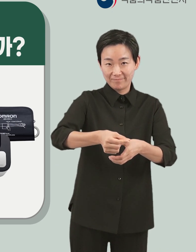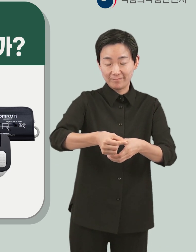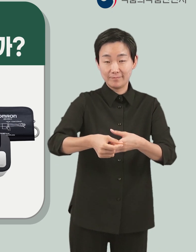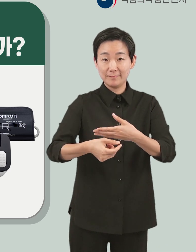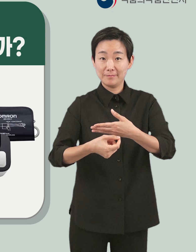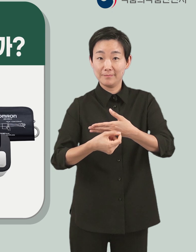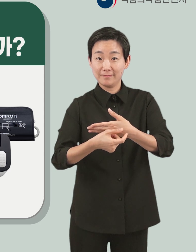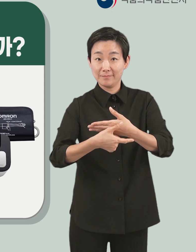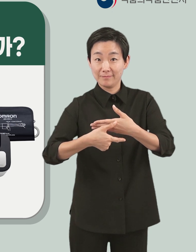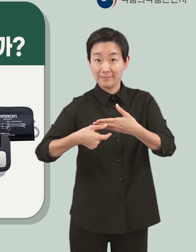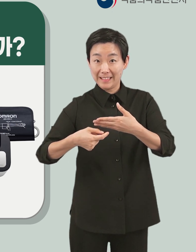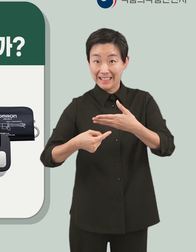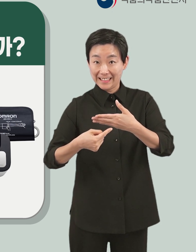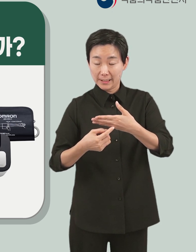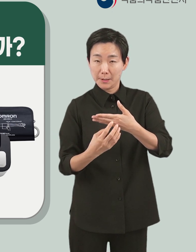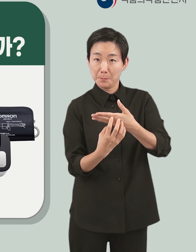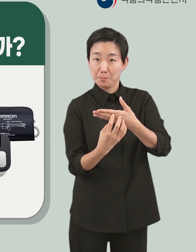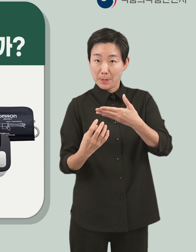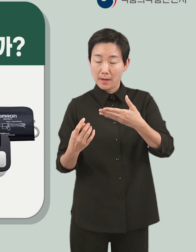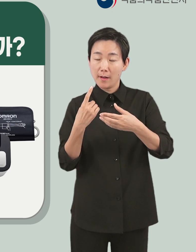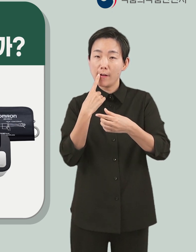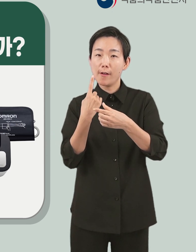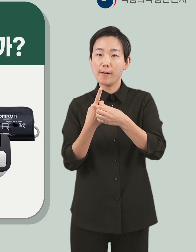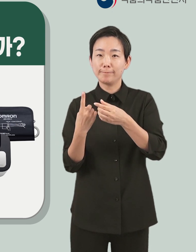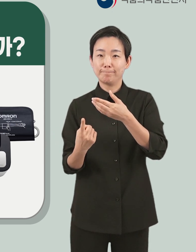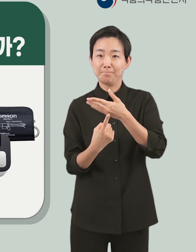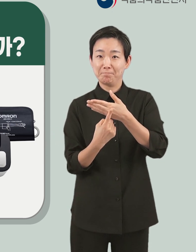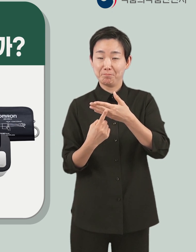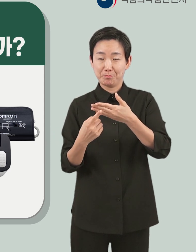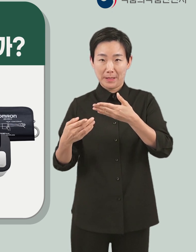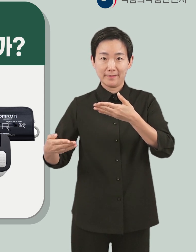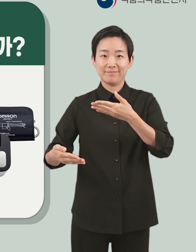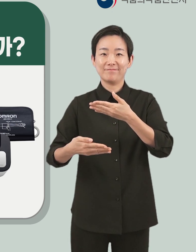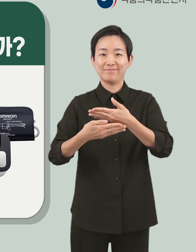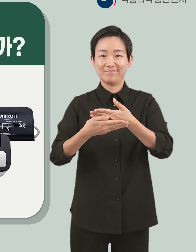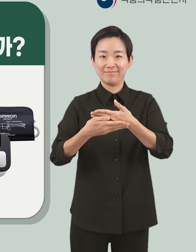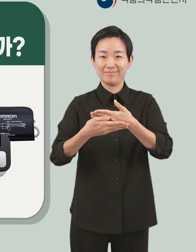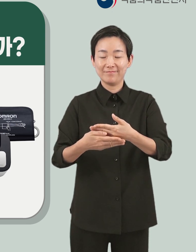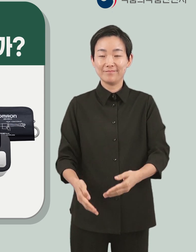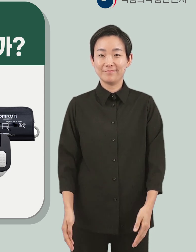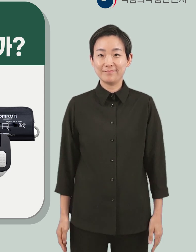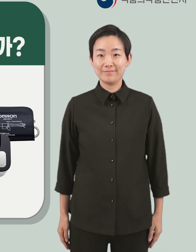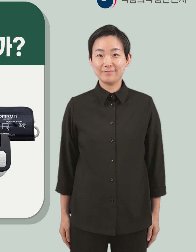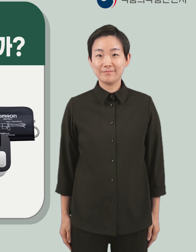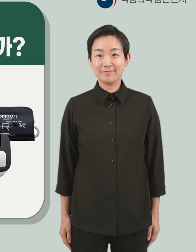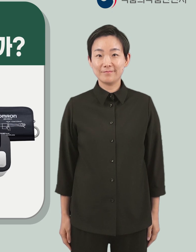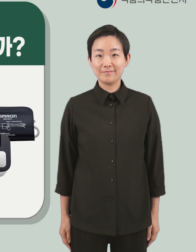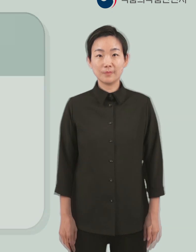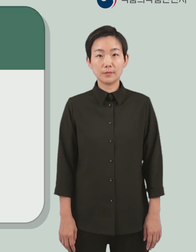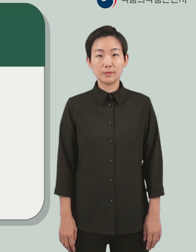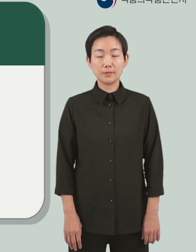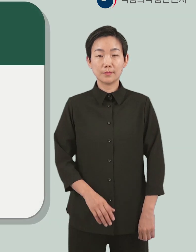있습니다. 본체의 밑면 가운데에 건전지 삽입부가 커버로 덮여 있습니다.